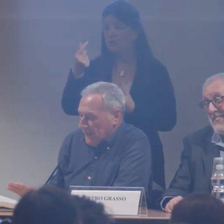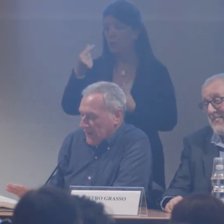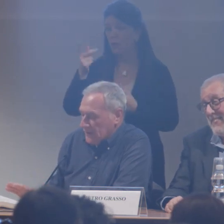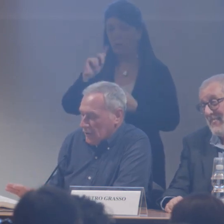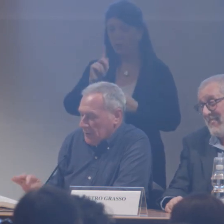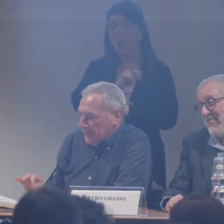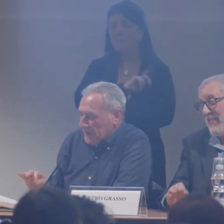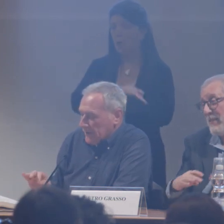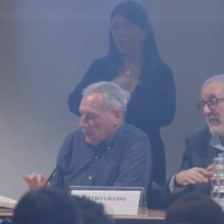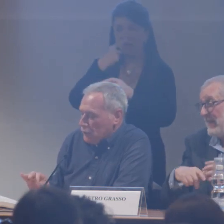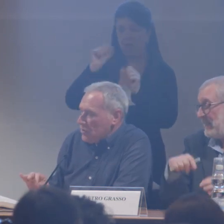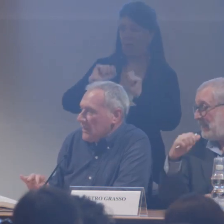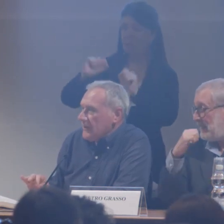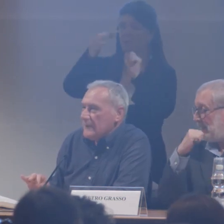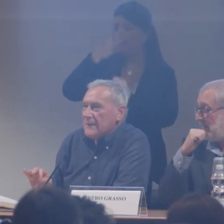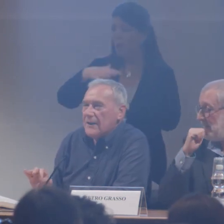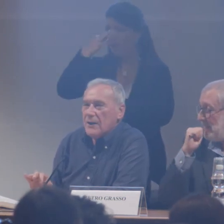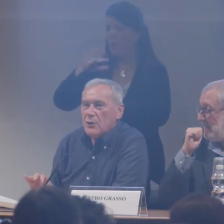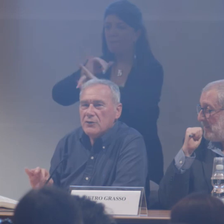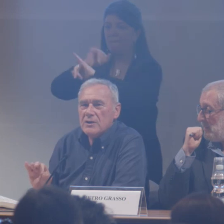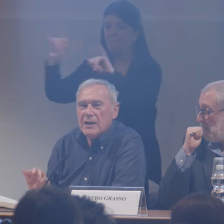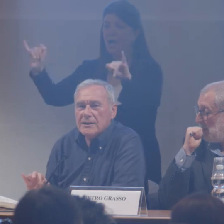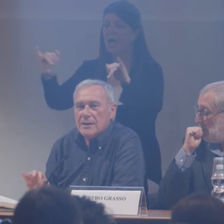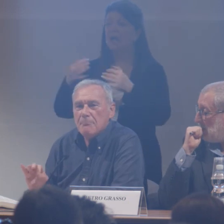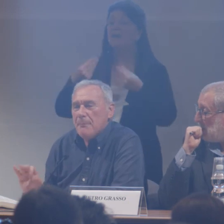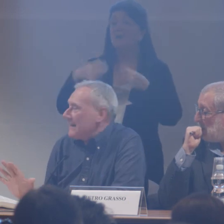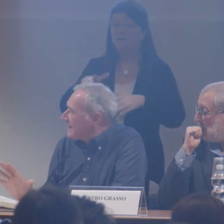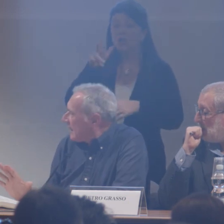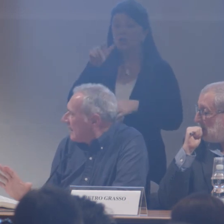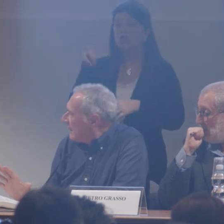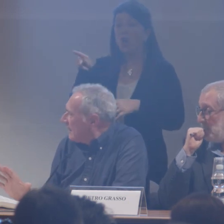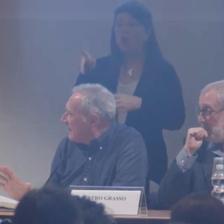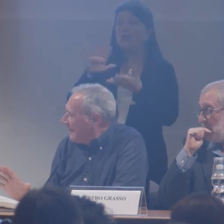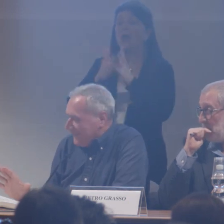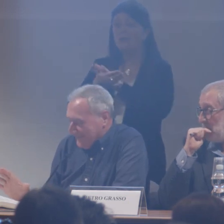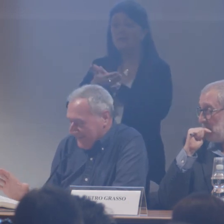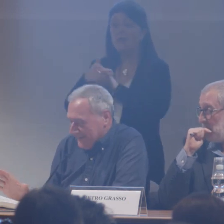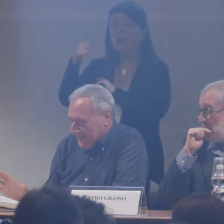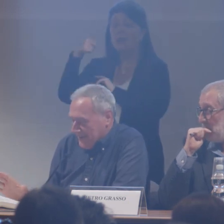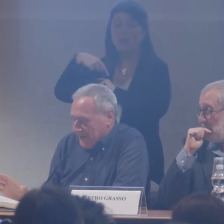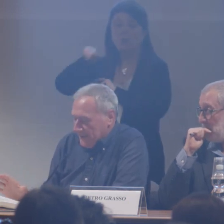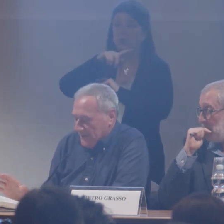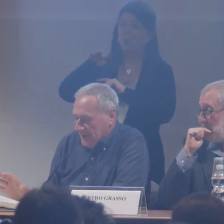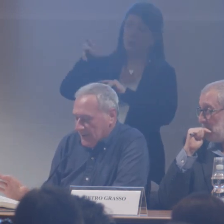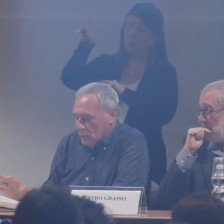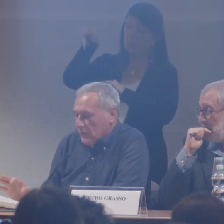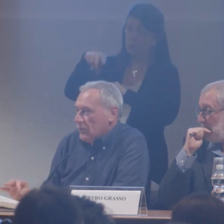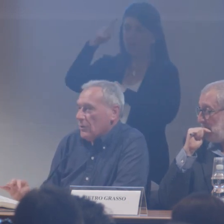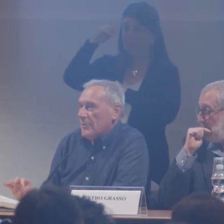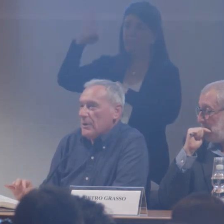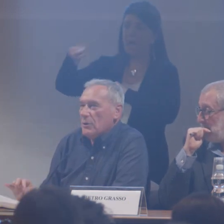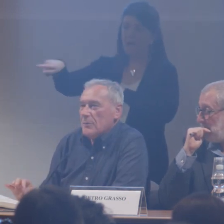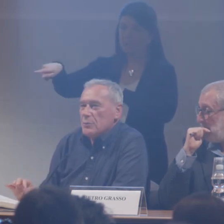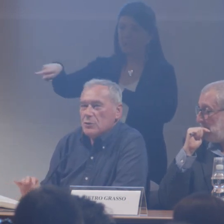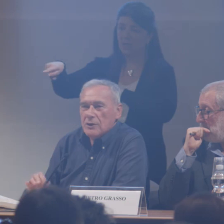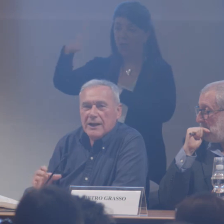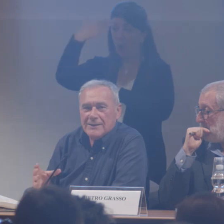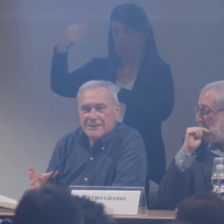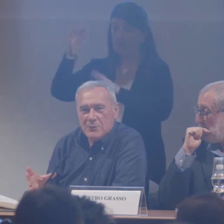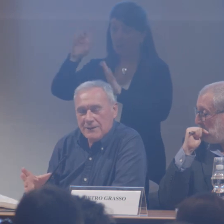e infatti con perfetta logica sarà considerata pazza. e sue sono le parole